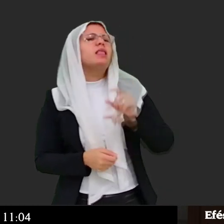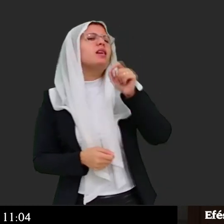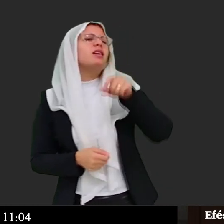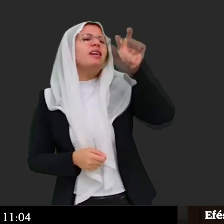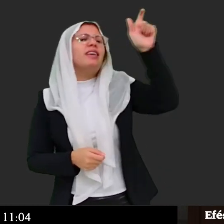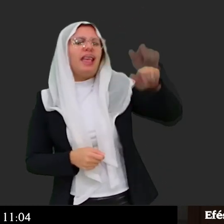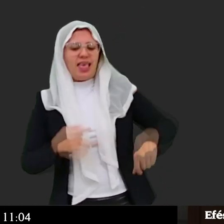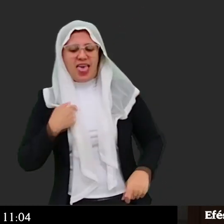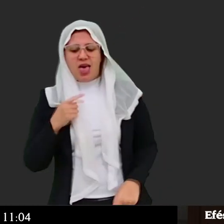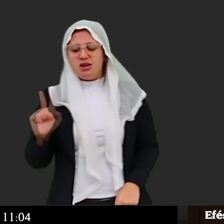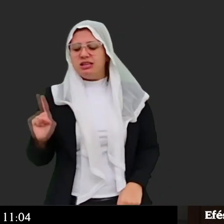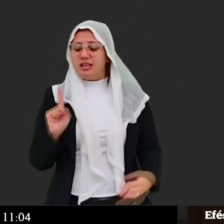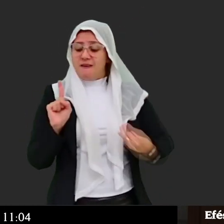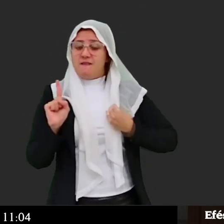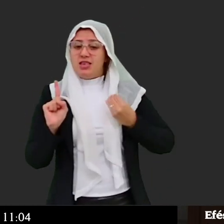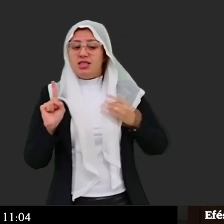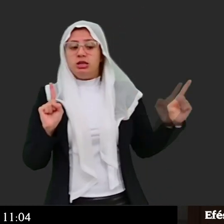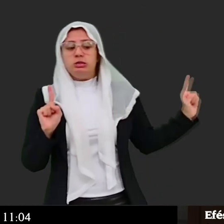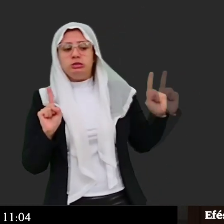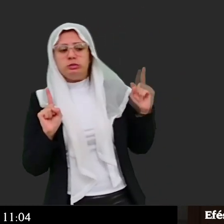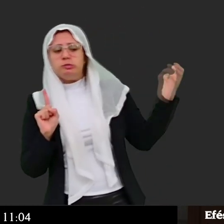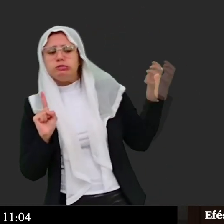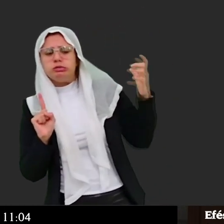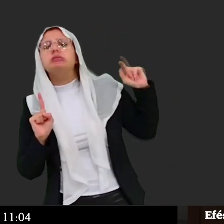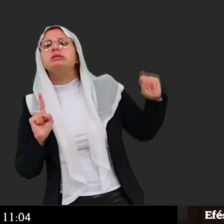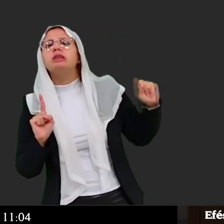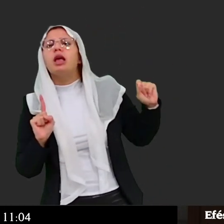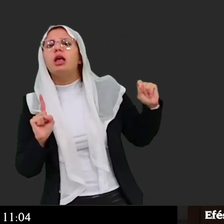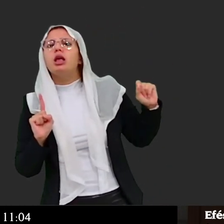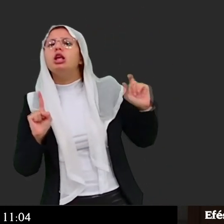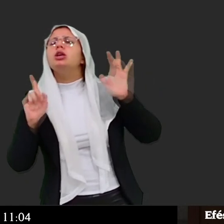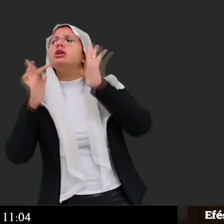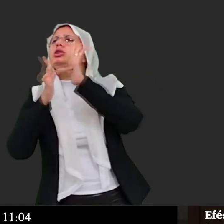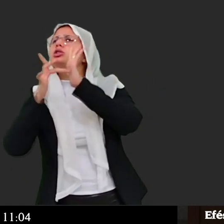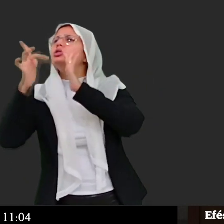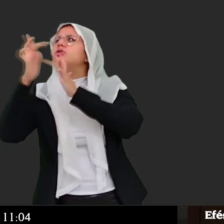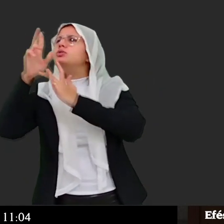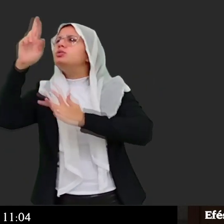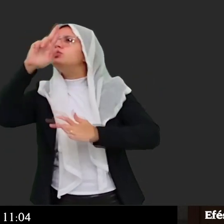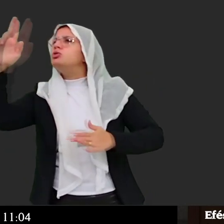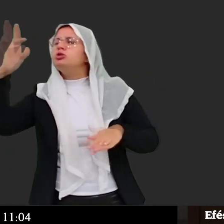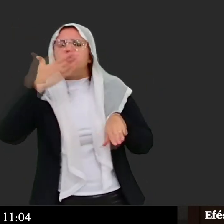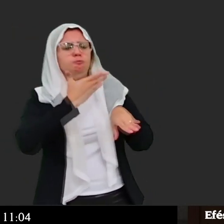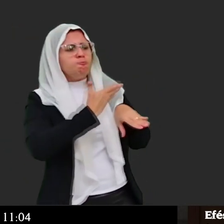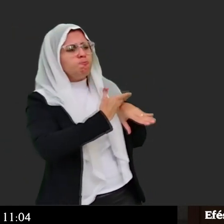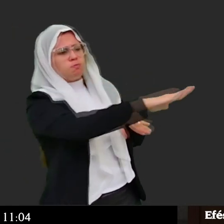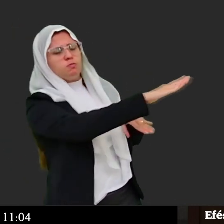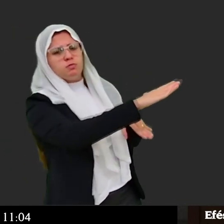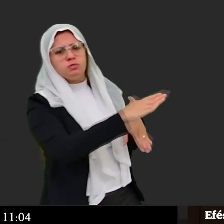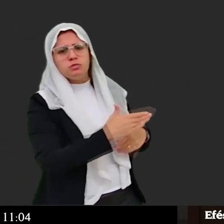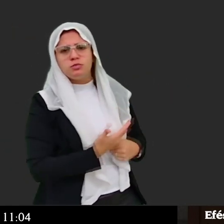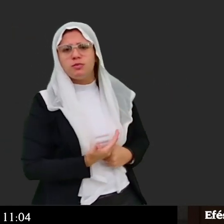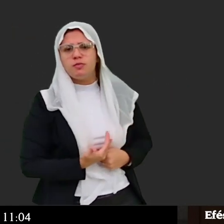com a gente? Seja expulso agora em nome do Senhor Jesus.